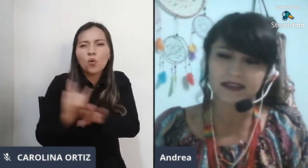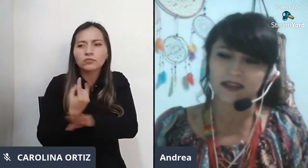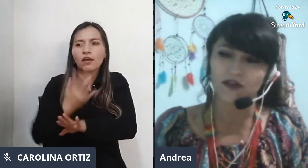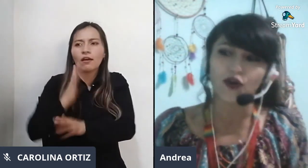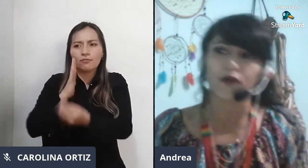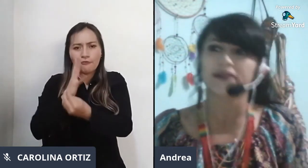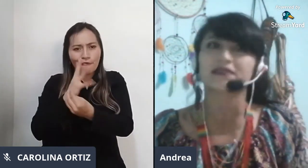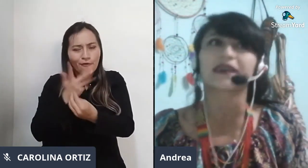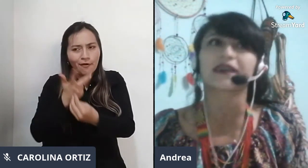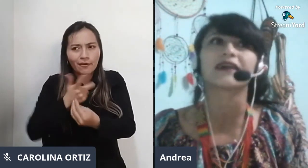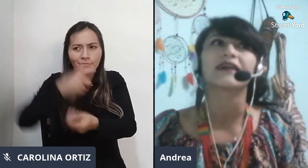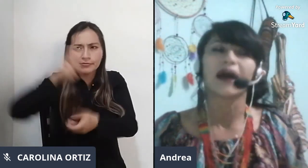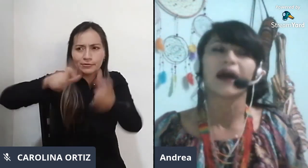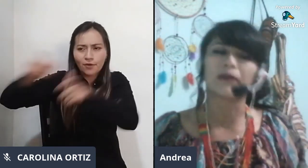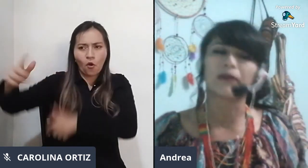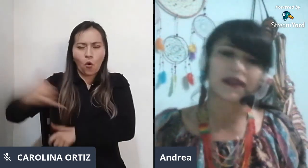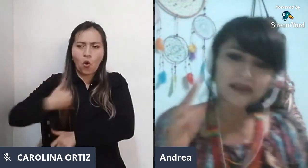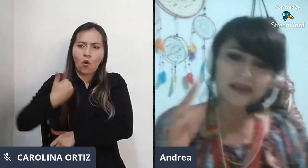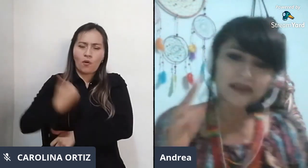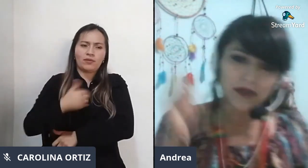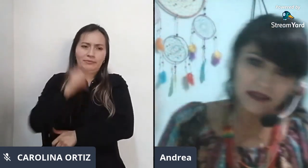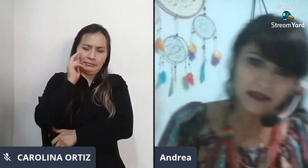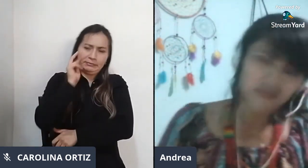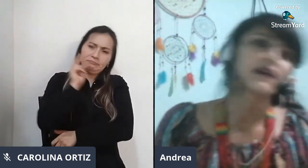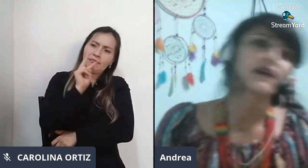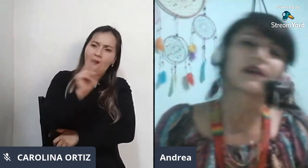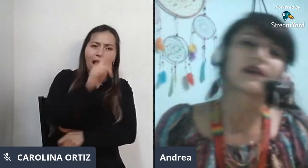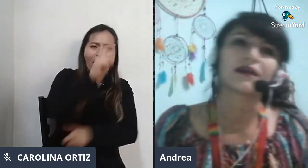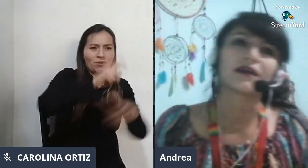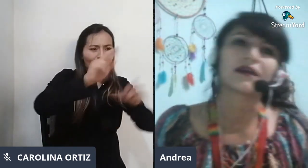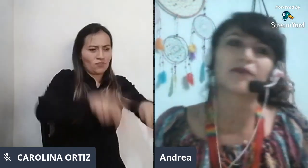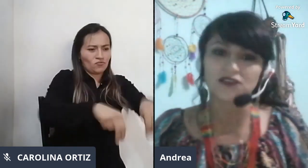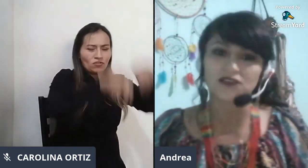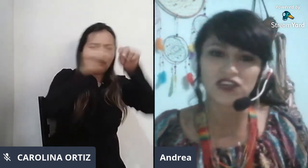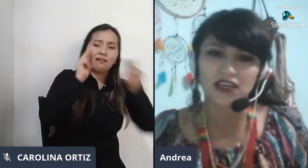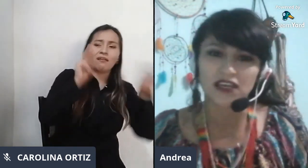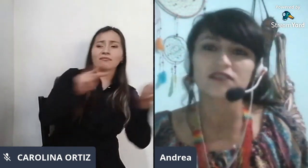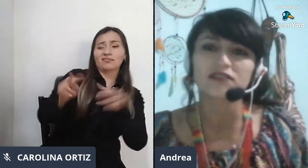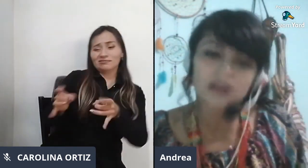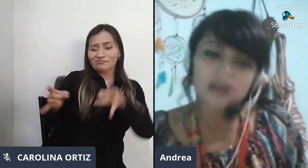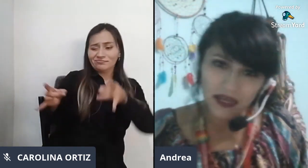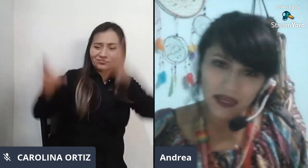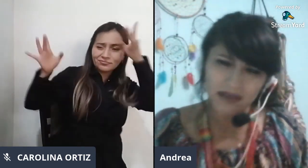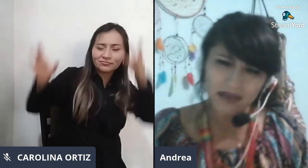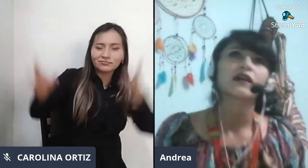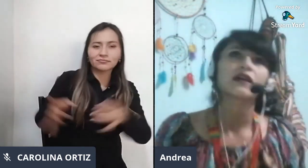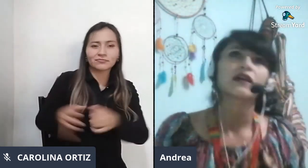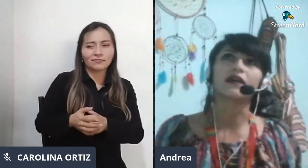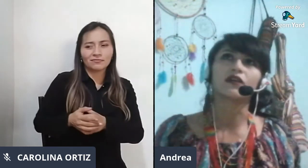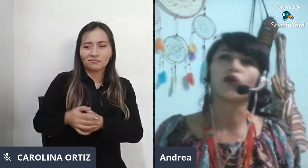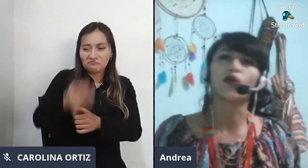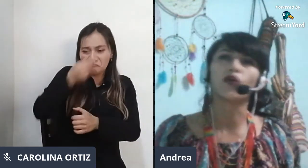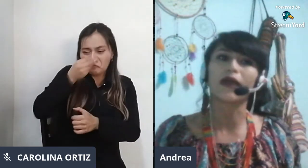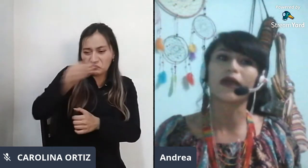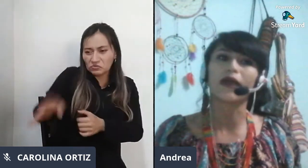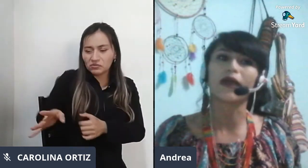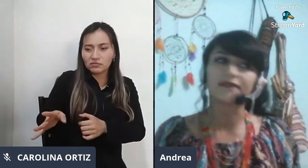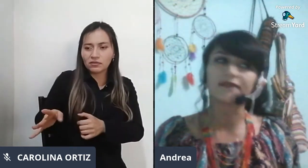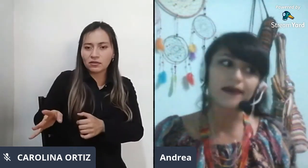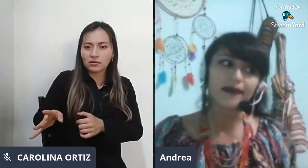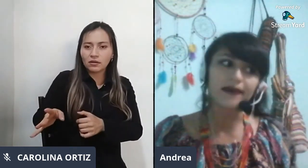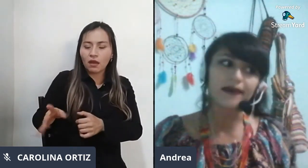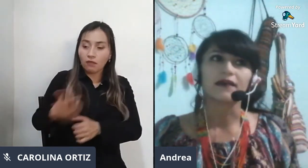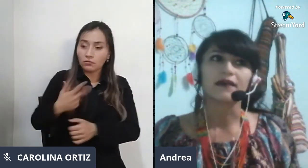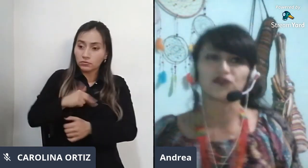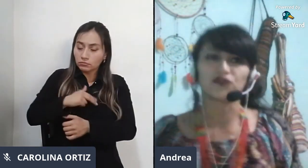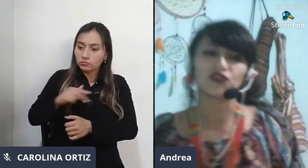que aparentemente para la sociedad son insignificantes, no valen nada, para